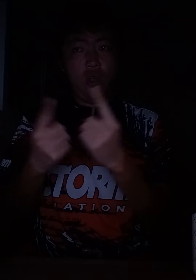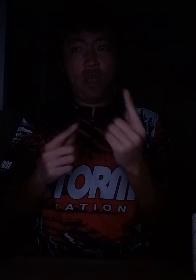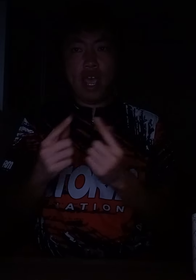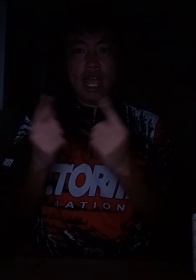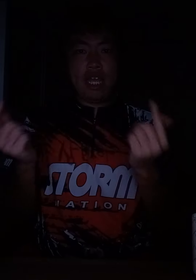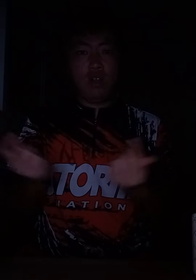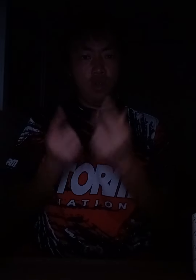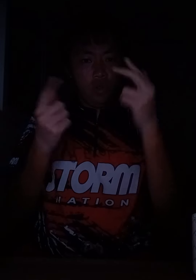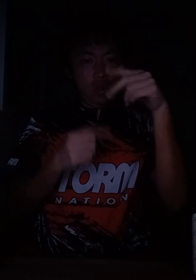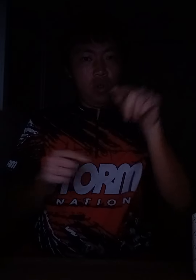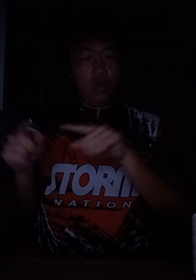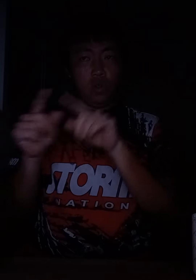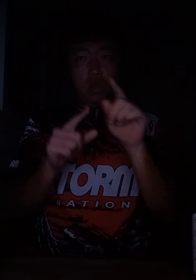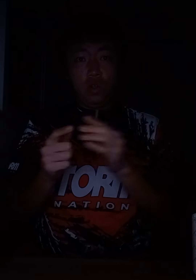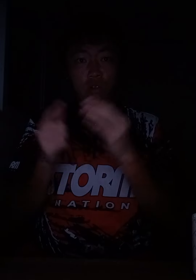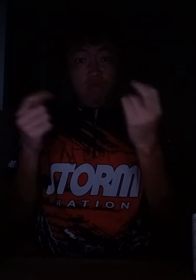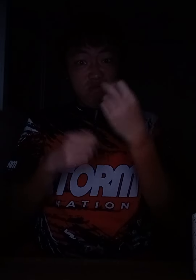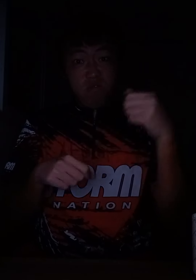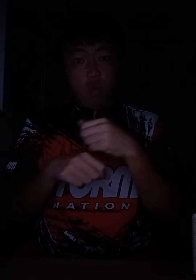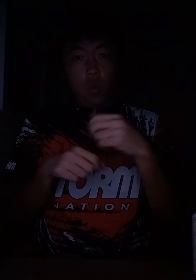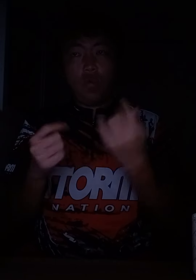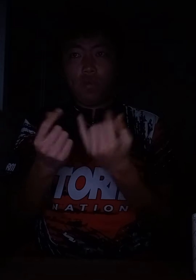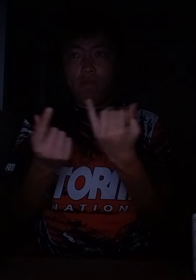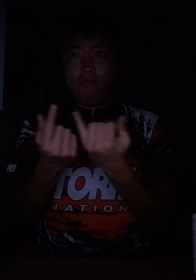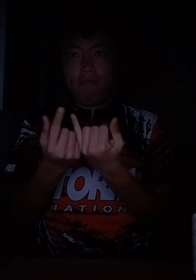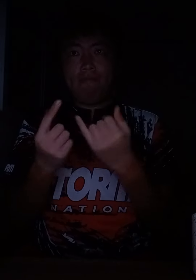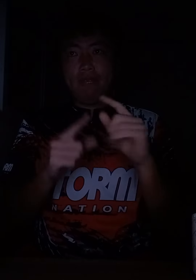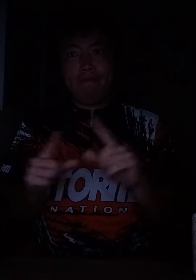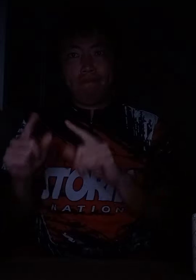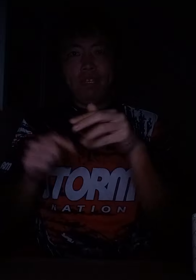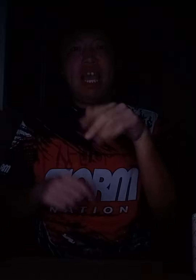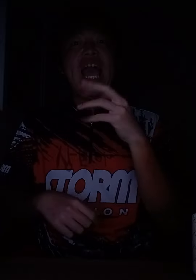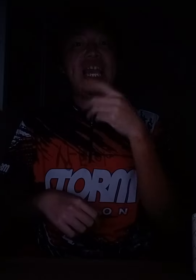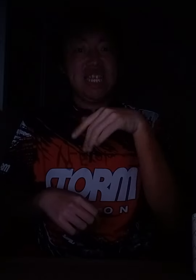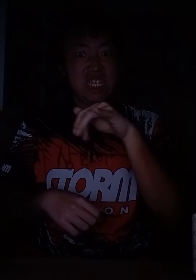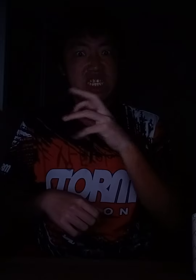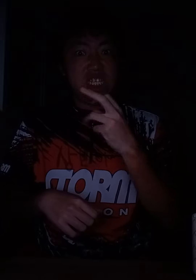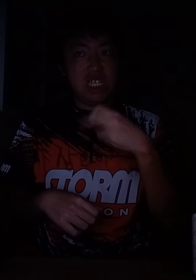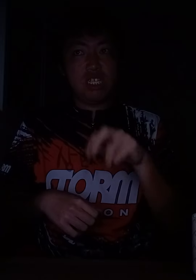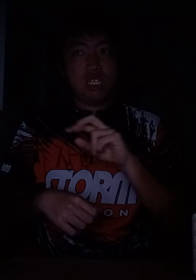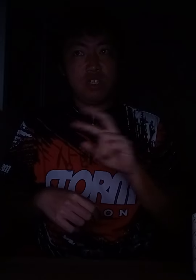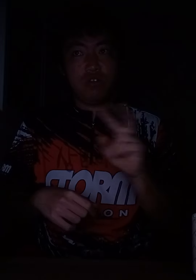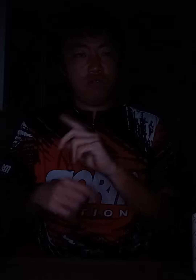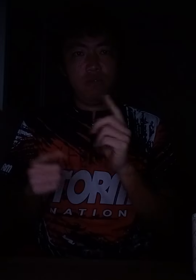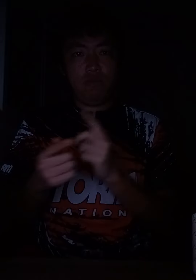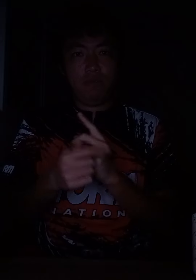동창생과 고교생 등을 흉기로 위협한 혐의로 소방공무원인 48살 A씨를 불구속 입건했습니다.